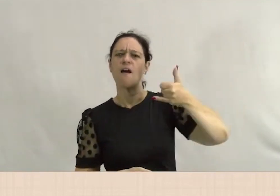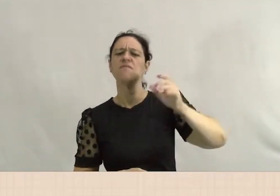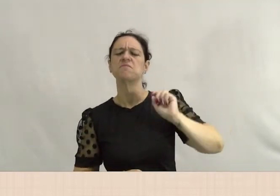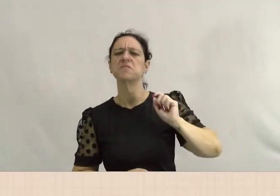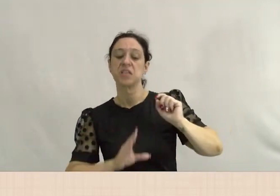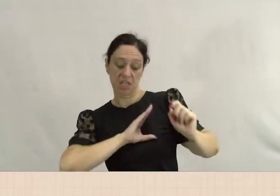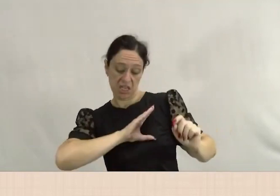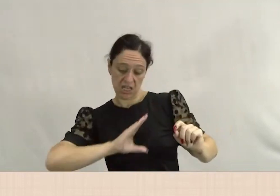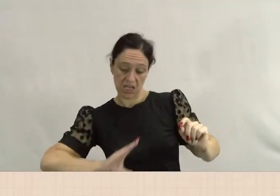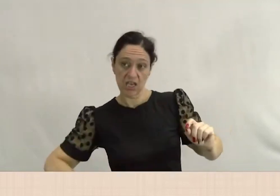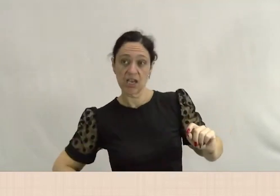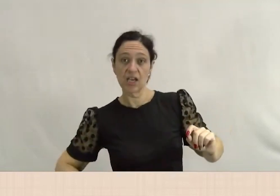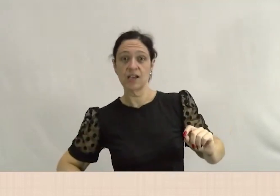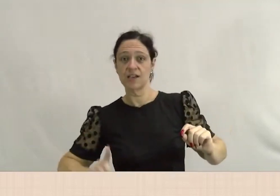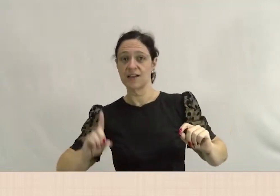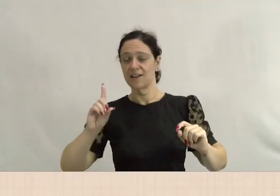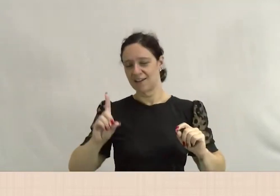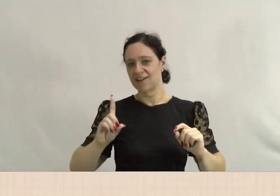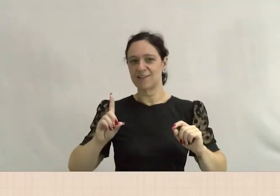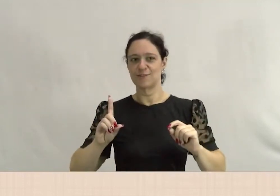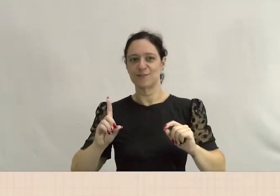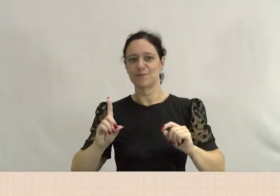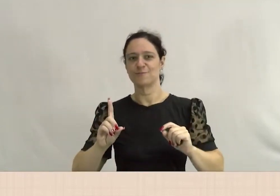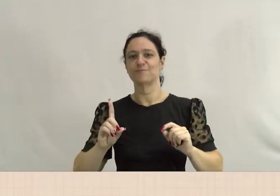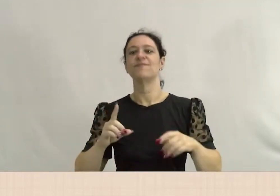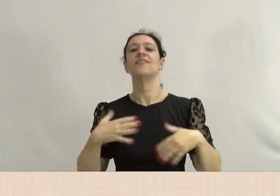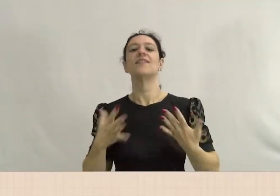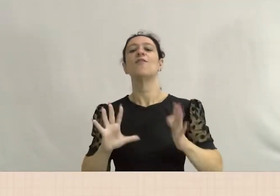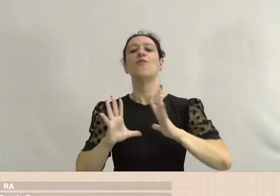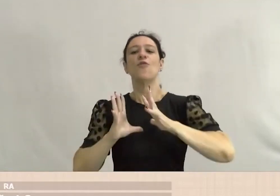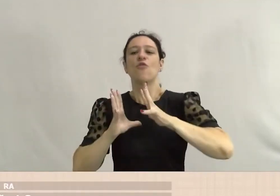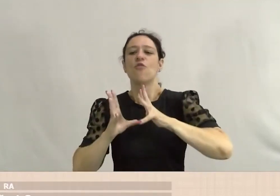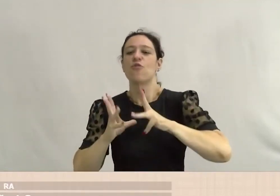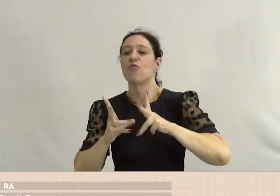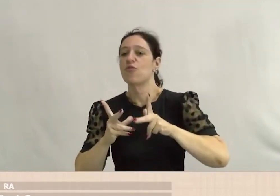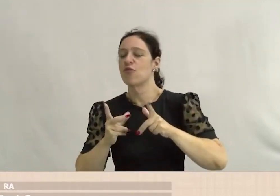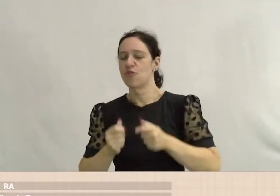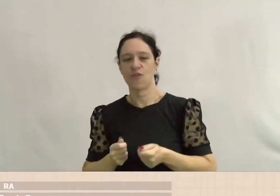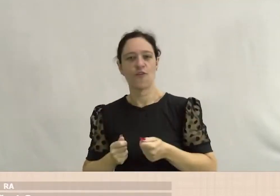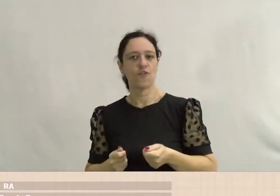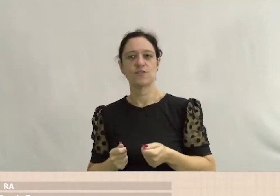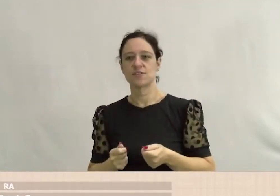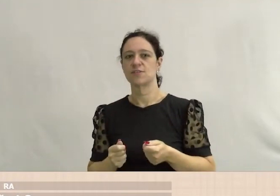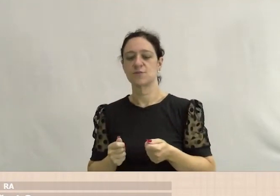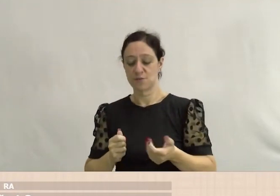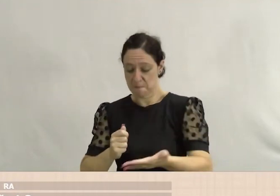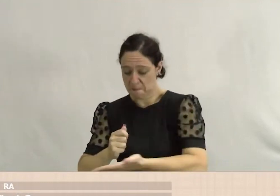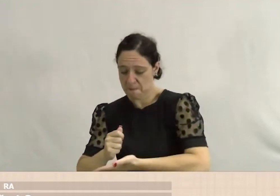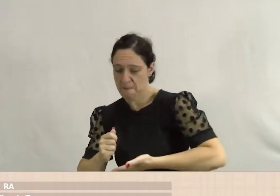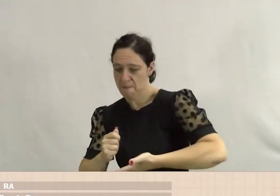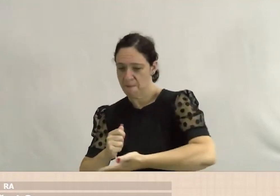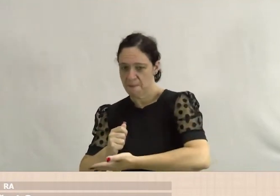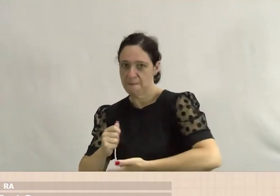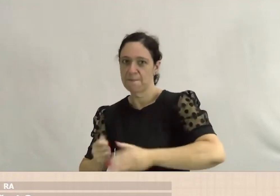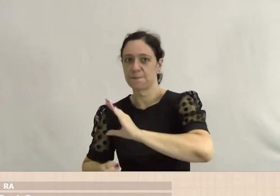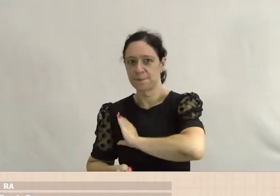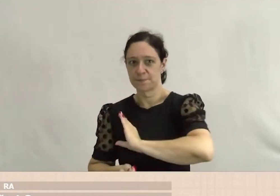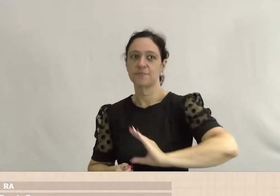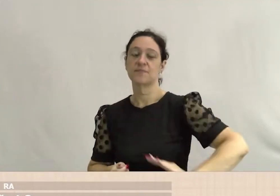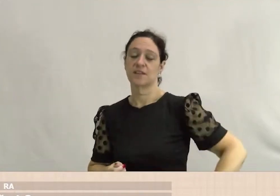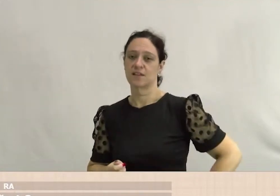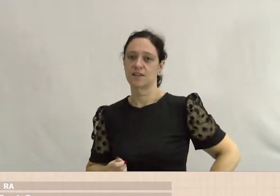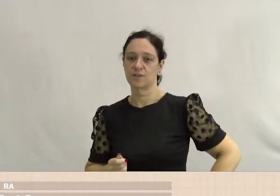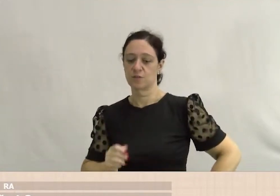Cristo. Todas as coisas então foram feitas por intermédio de Cristo. E